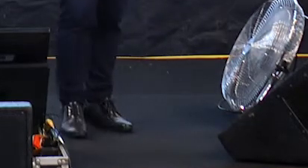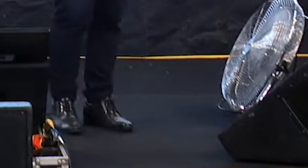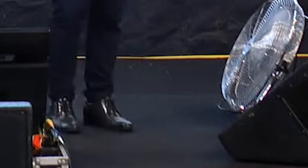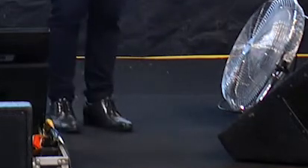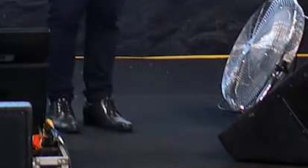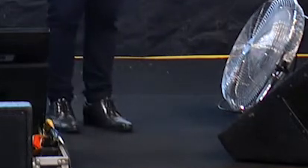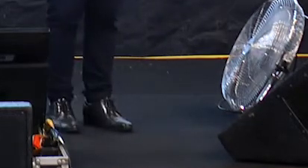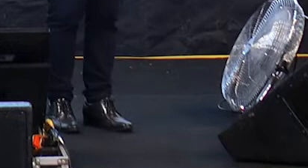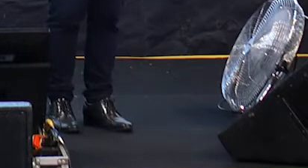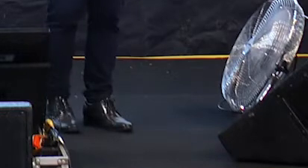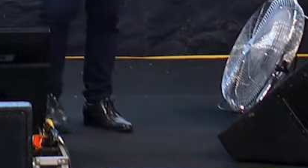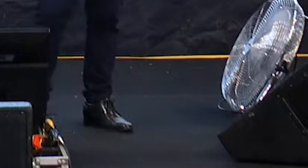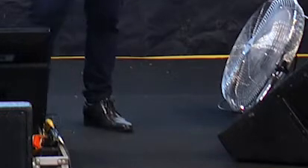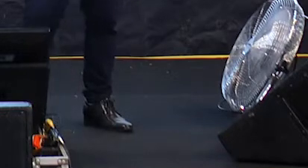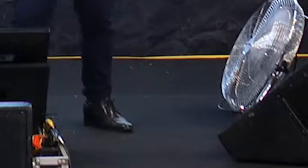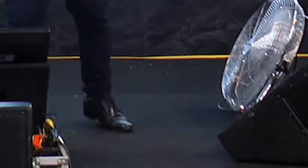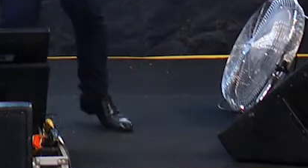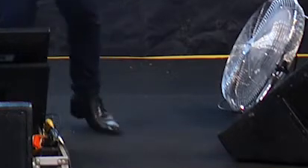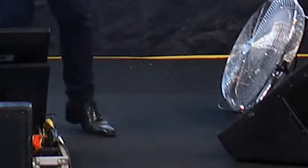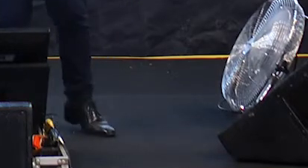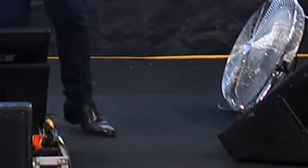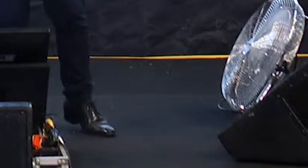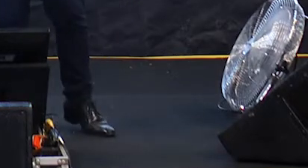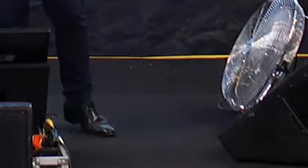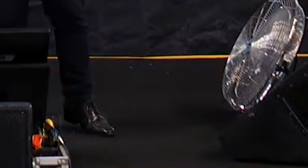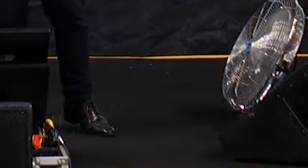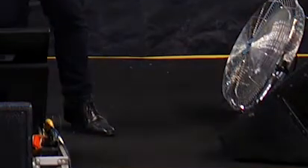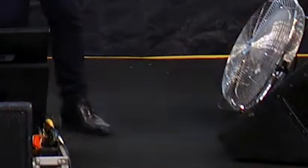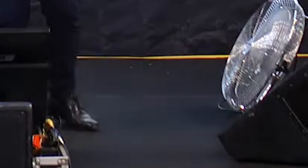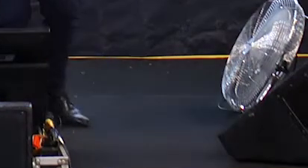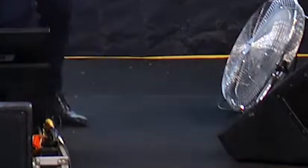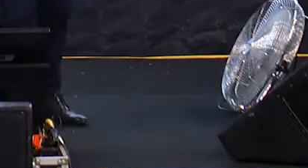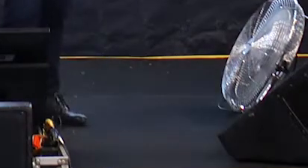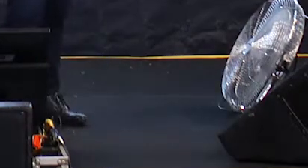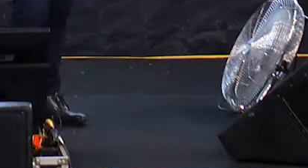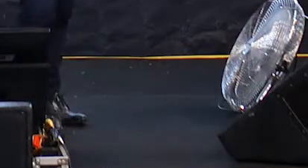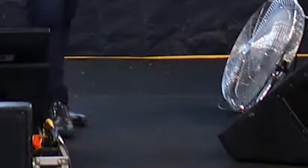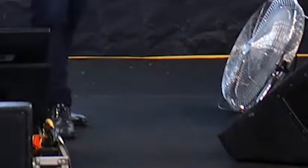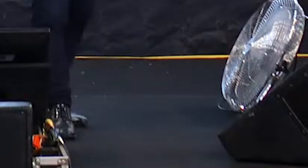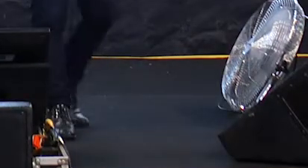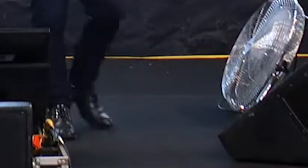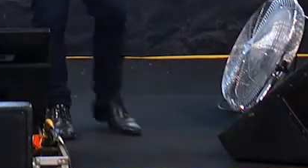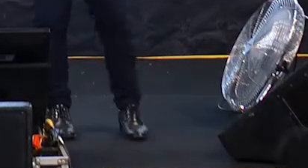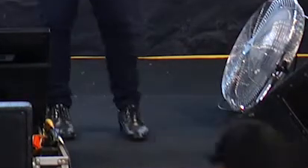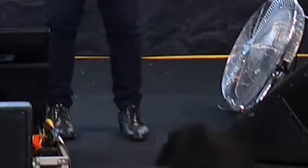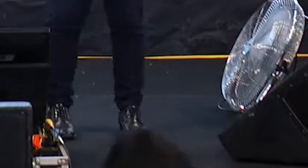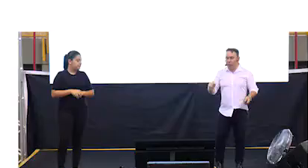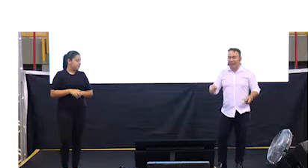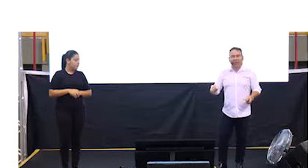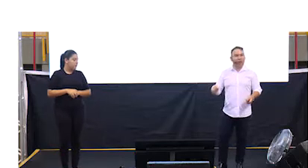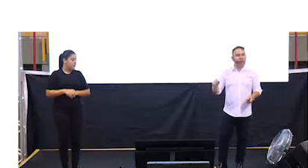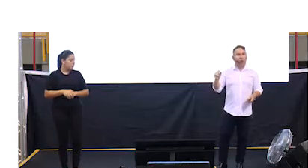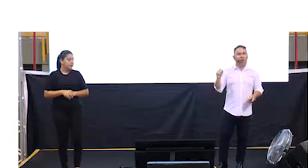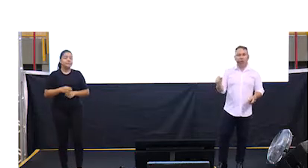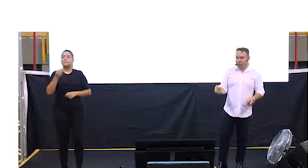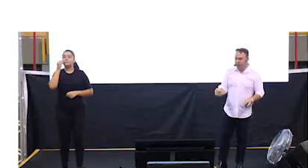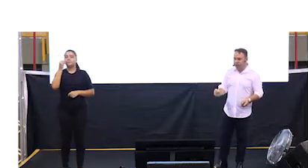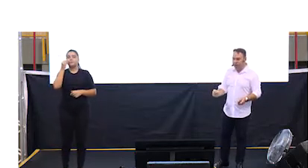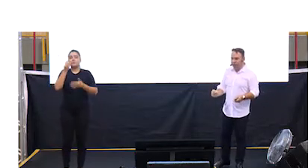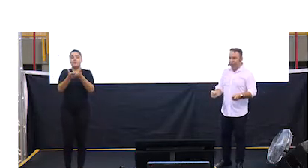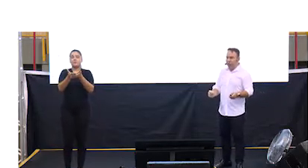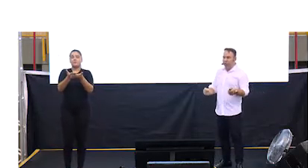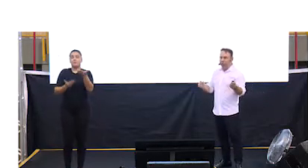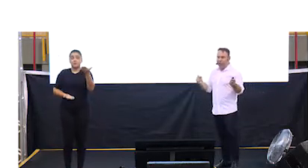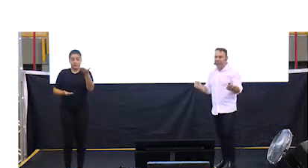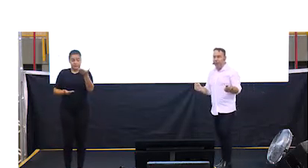primeiro para baixo, vejo que número eu tenho que multiplicar embaixo. Por exemplo, em um teste